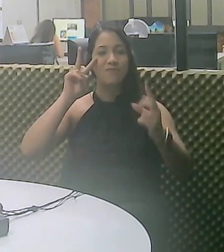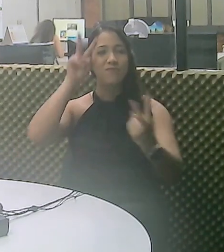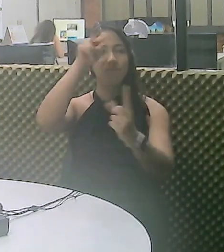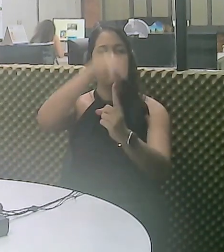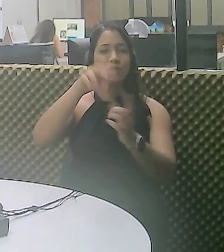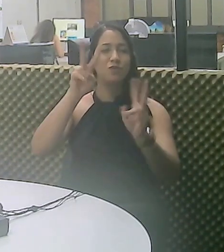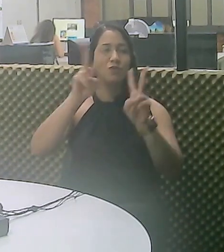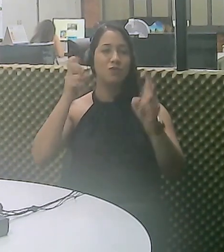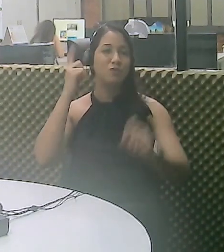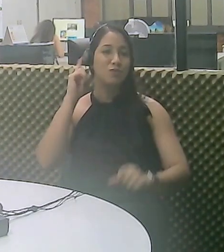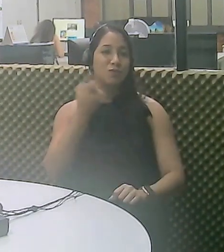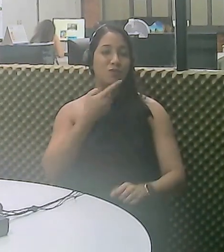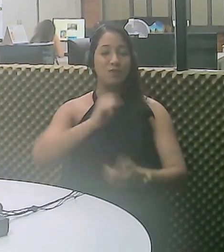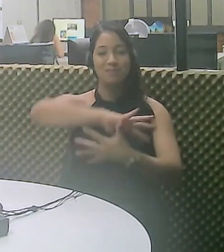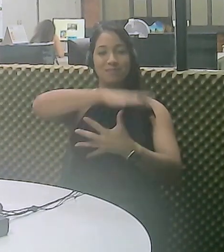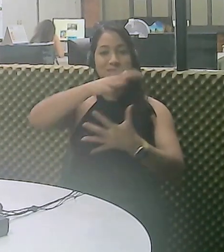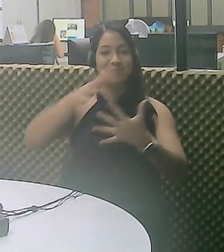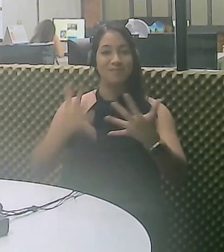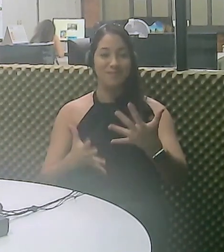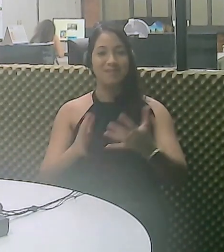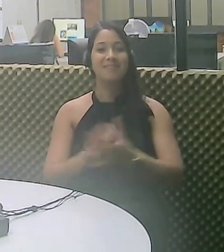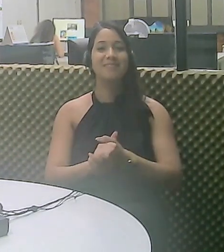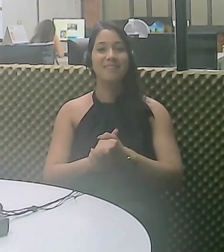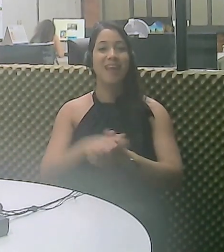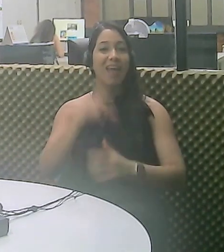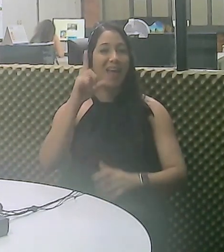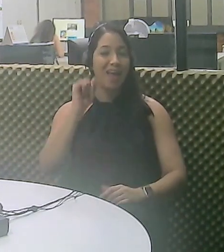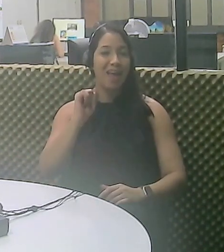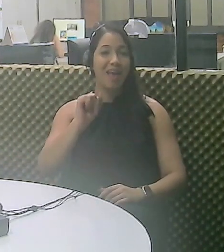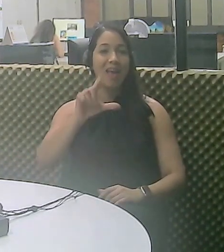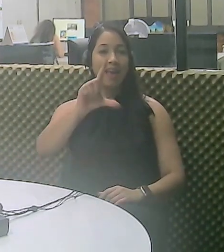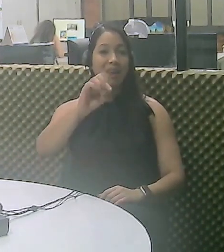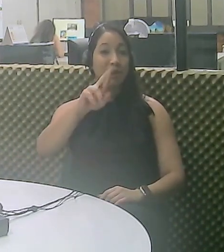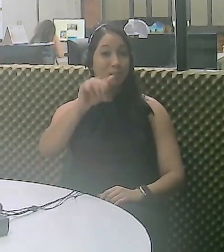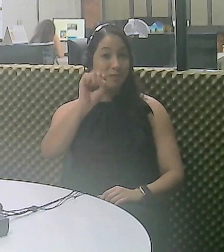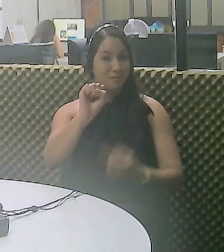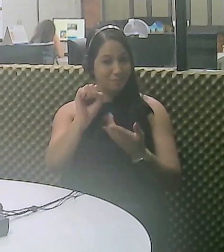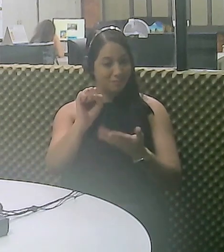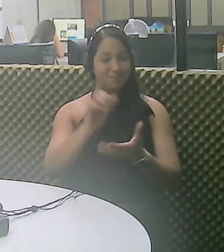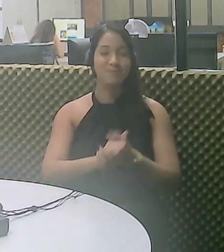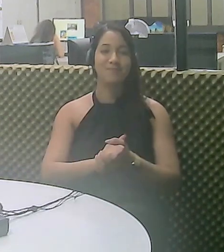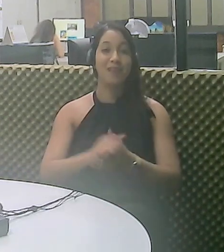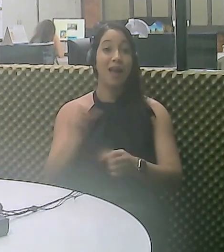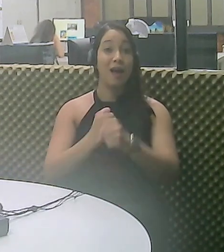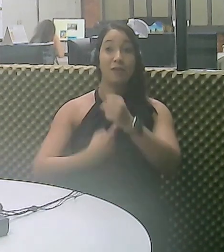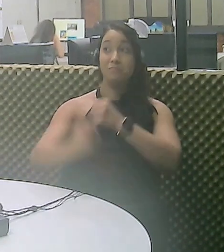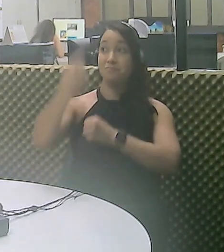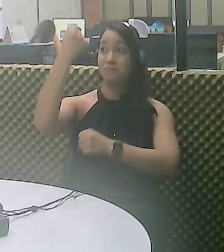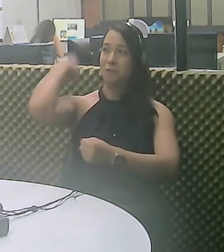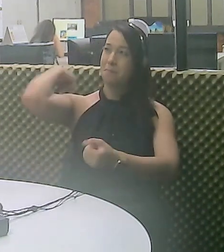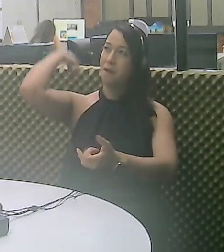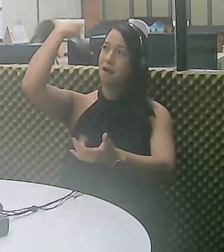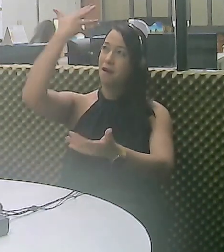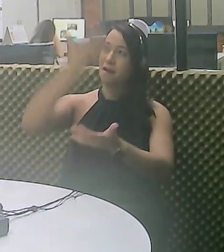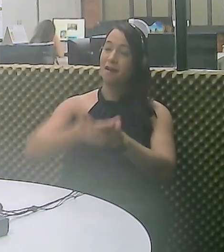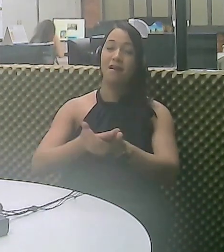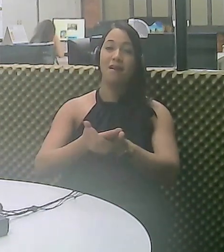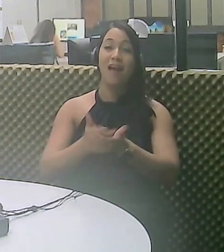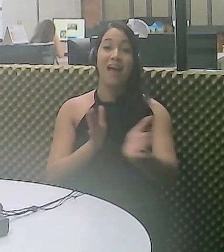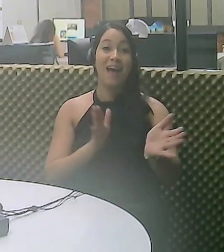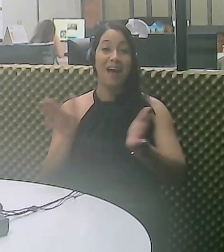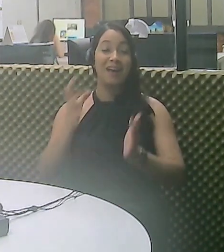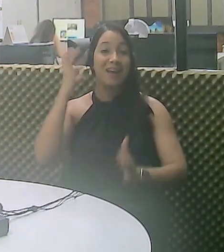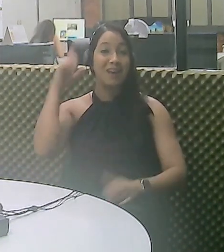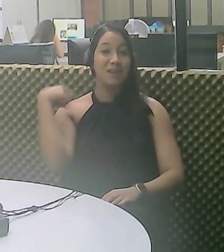sobre os surdos e a língua brasileira de sinais, conhecida pela sigla Libras. Há um ano, a rádio Nossa Cidade passou a ser acessível